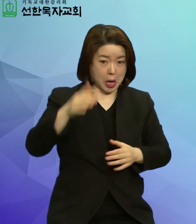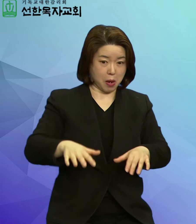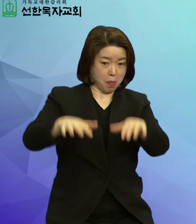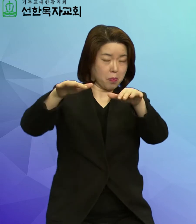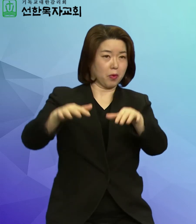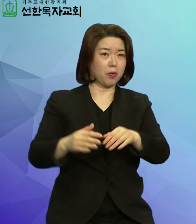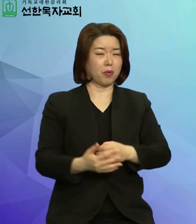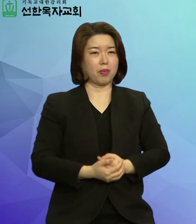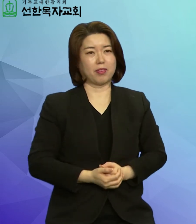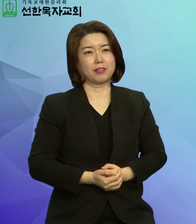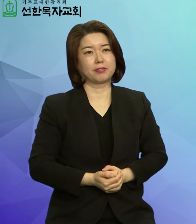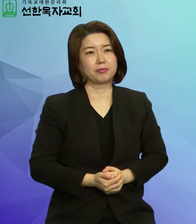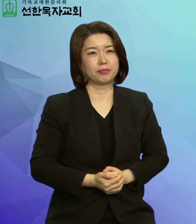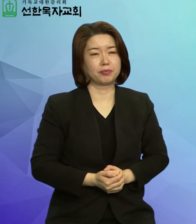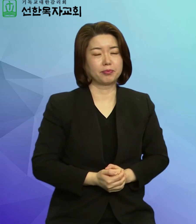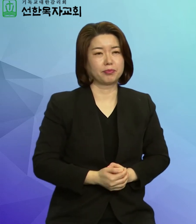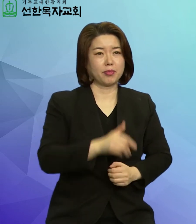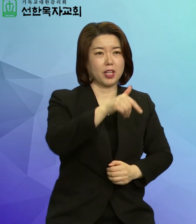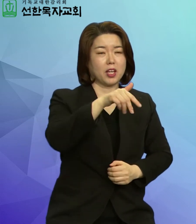새끼인데도.